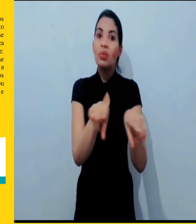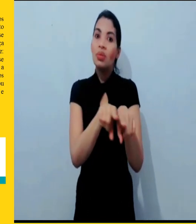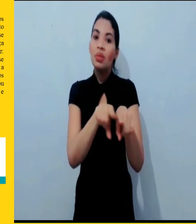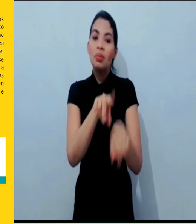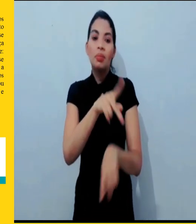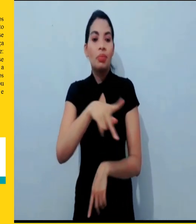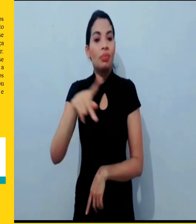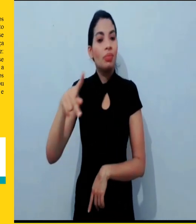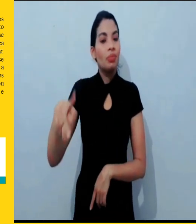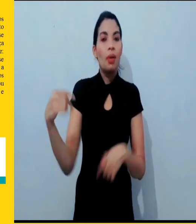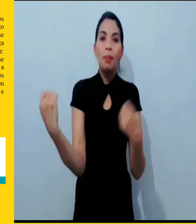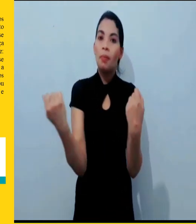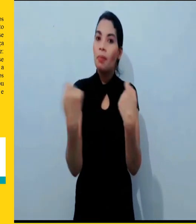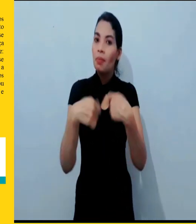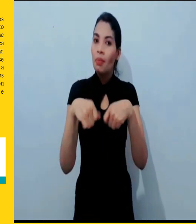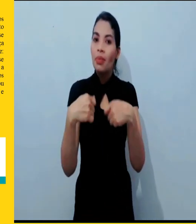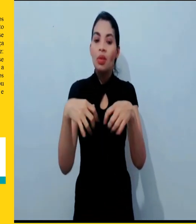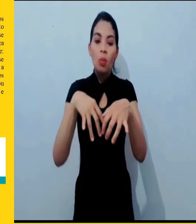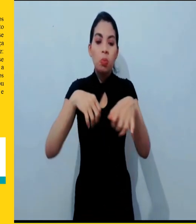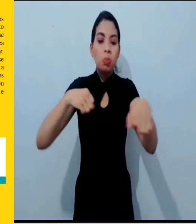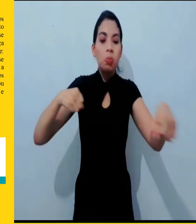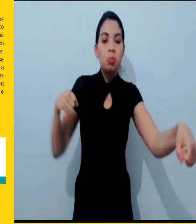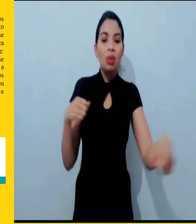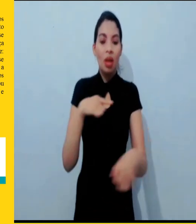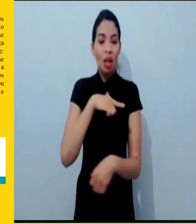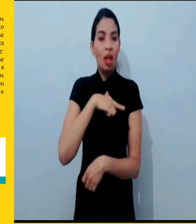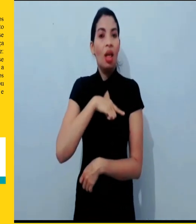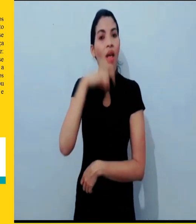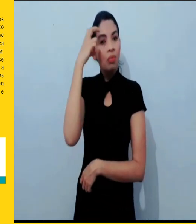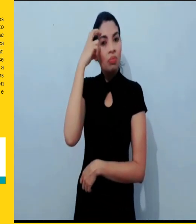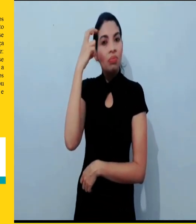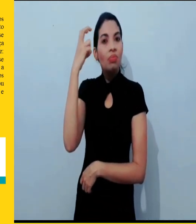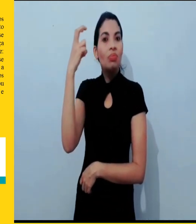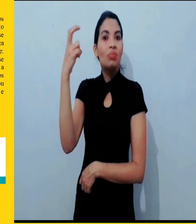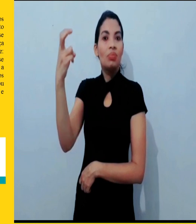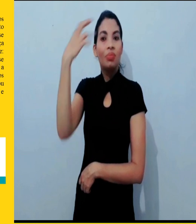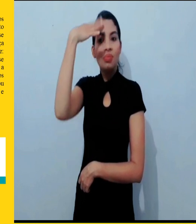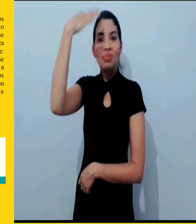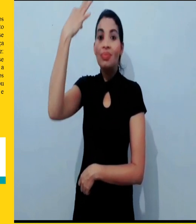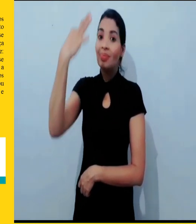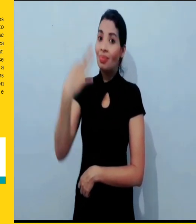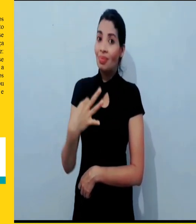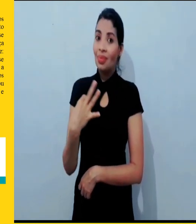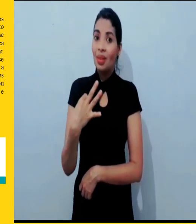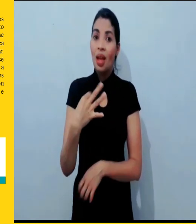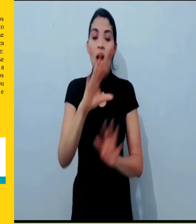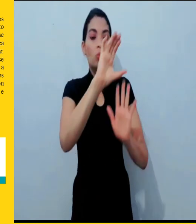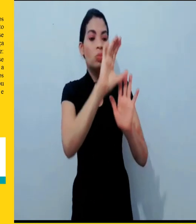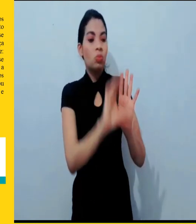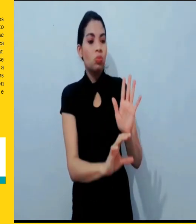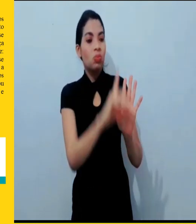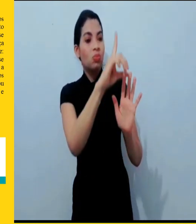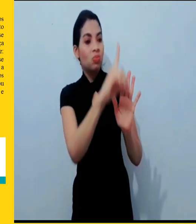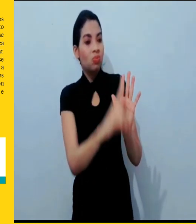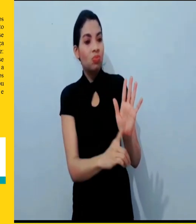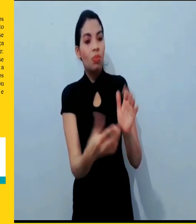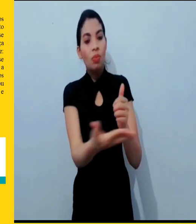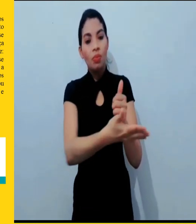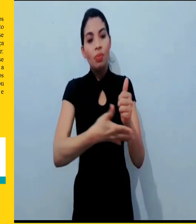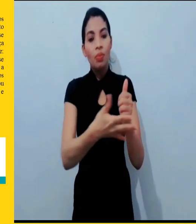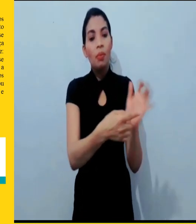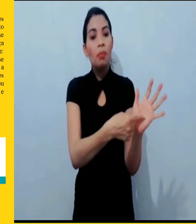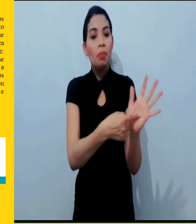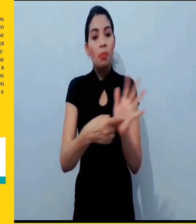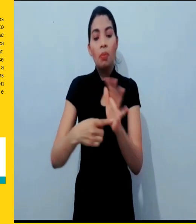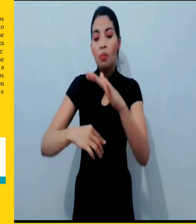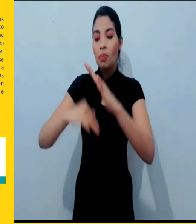a formação de professores, pois, de acordo com as diretrizes curriculares nacionais, na